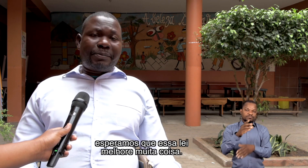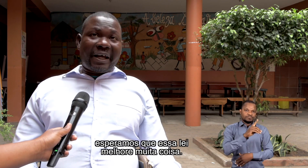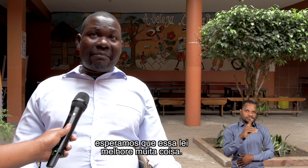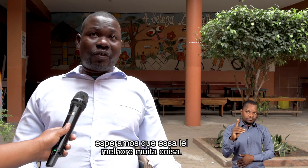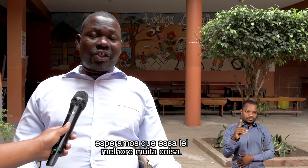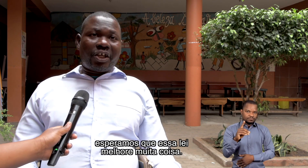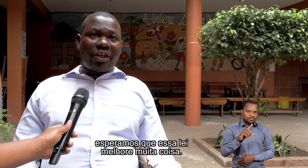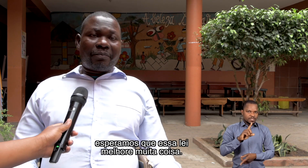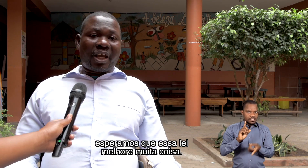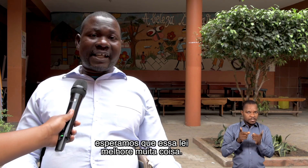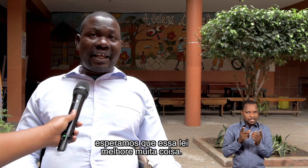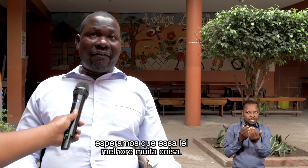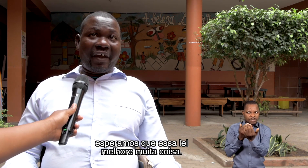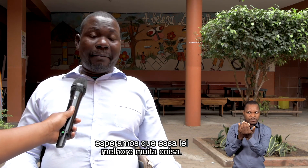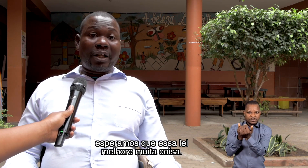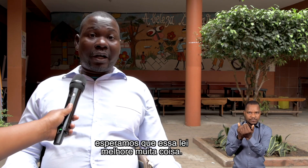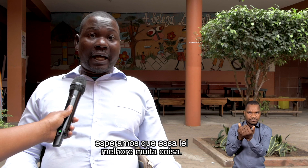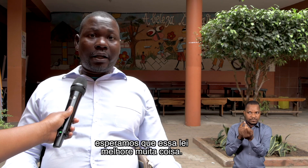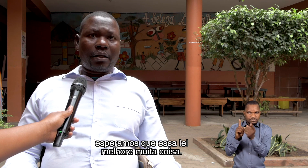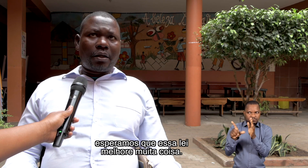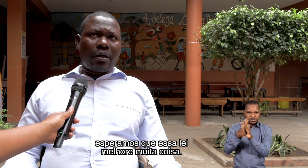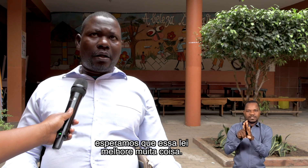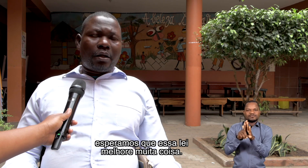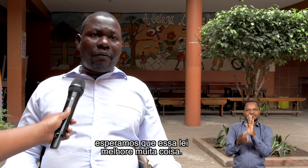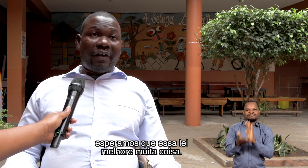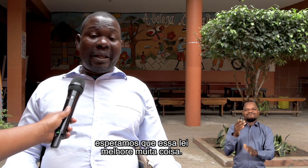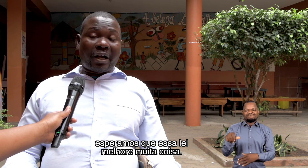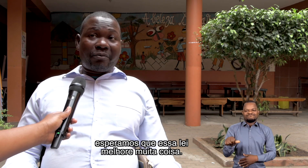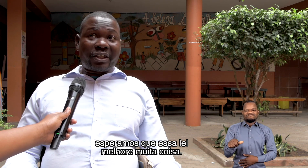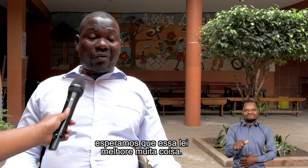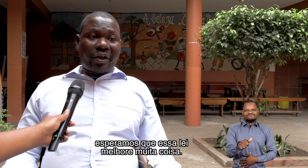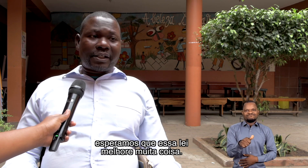esperamos que essa lei venha a melhorar, venha a melhorar muita coisa.